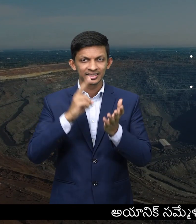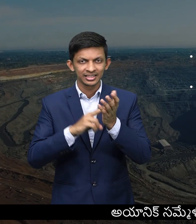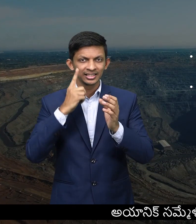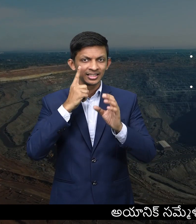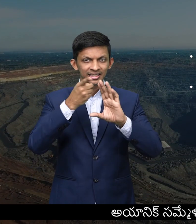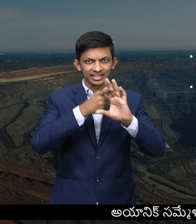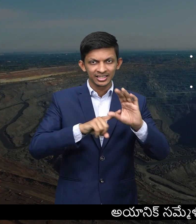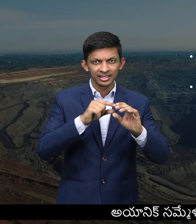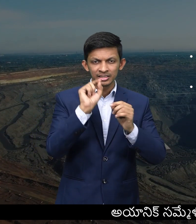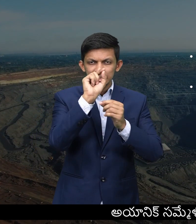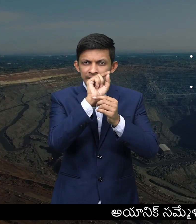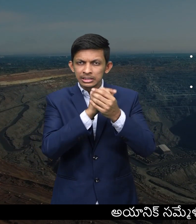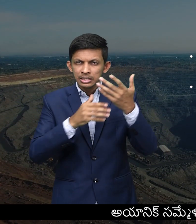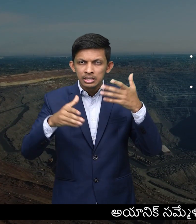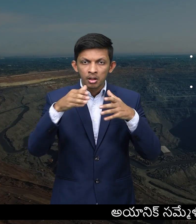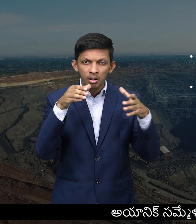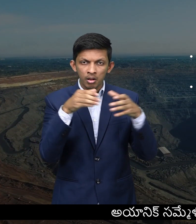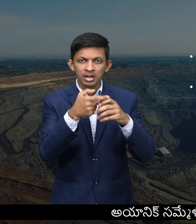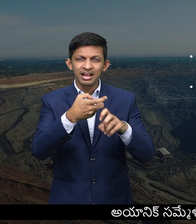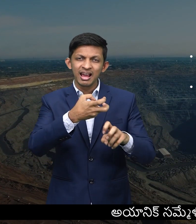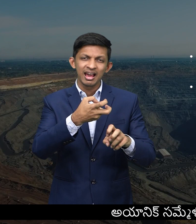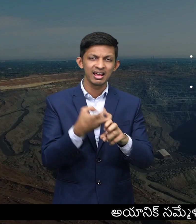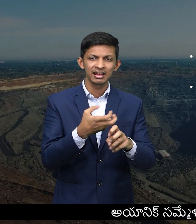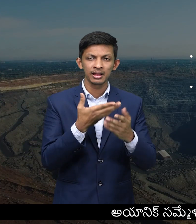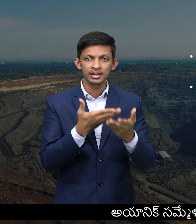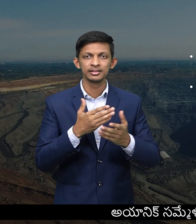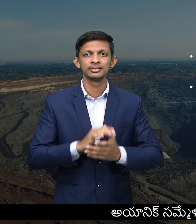అయానిక్ సమ్మేళనాలు కఠినంగా ఉంటాయి.